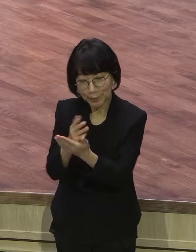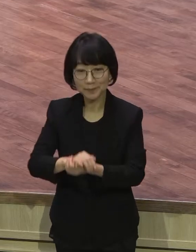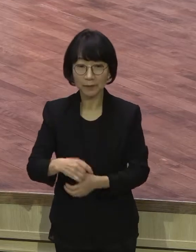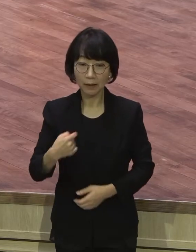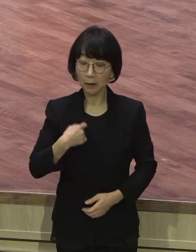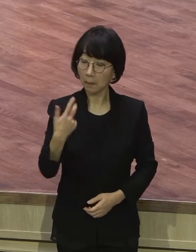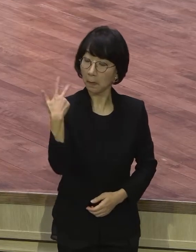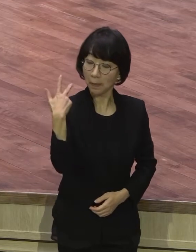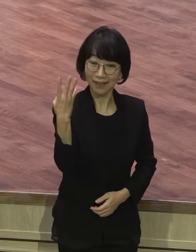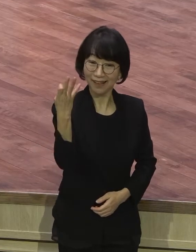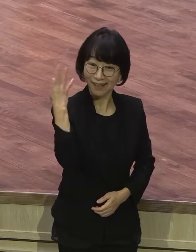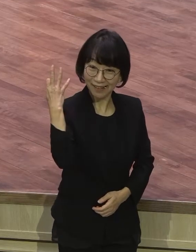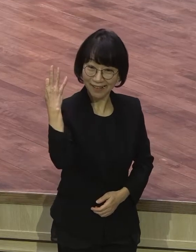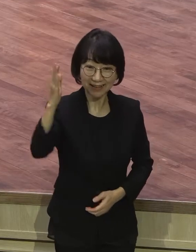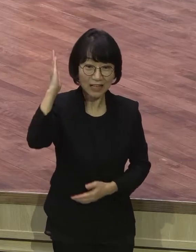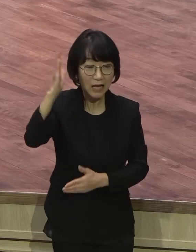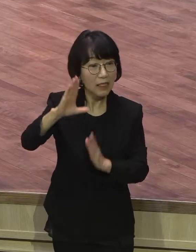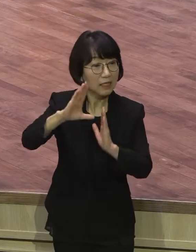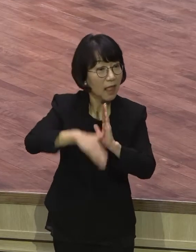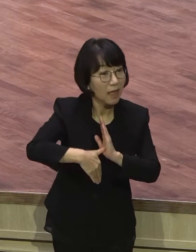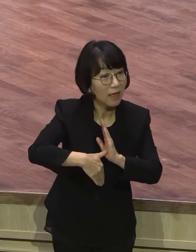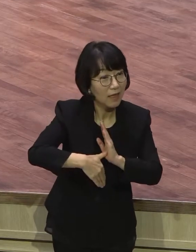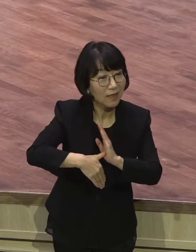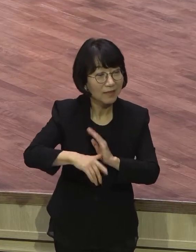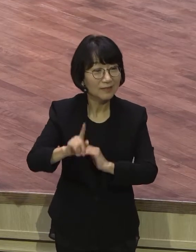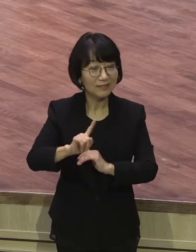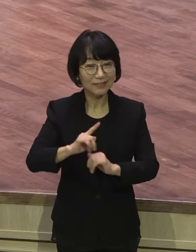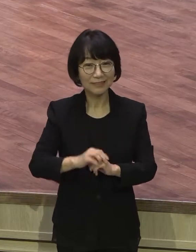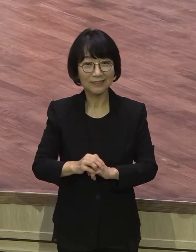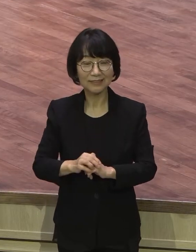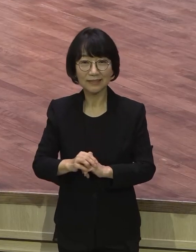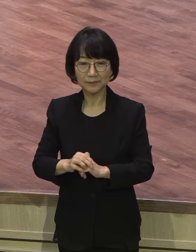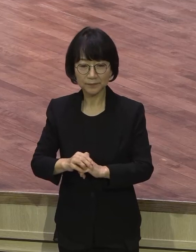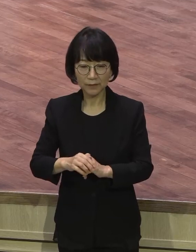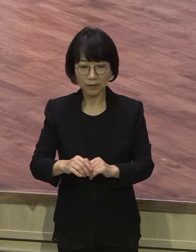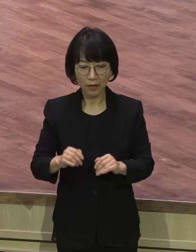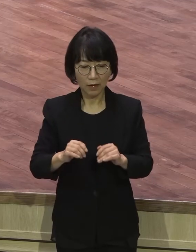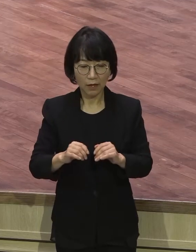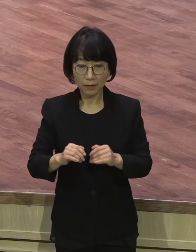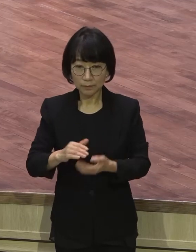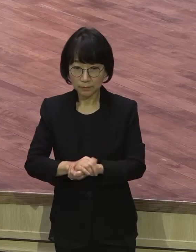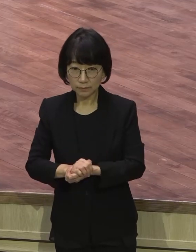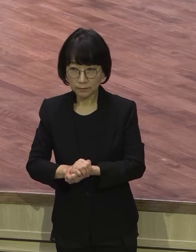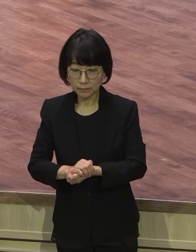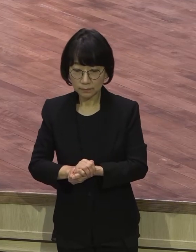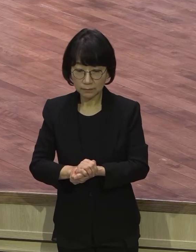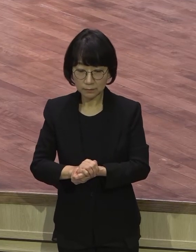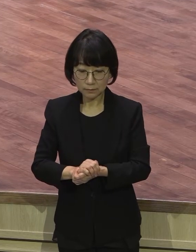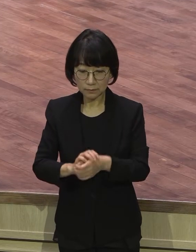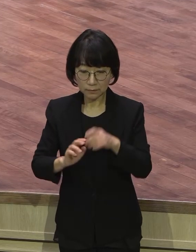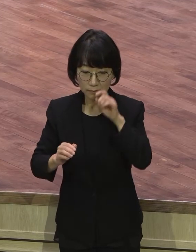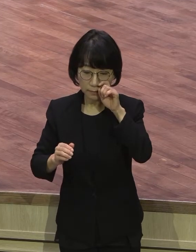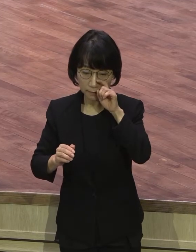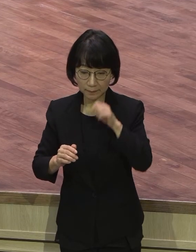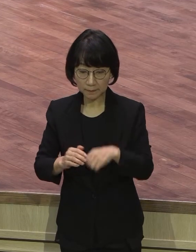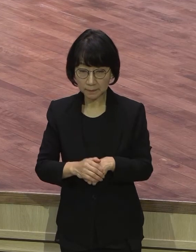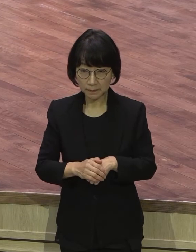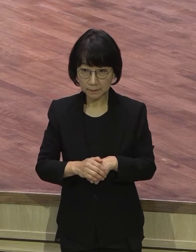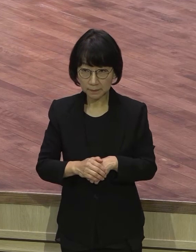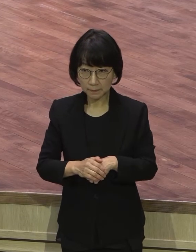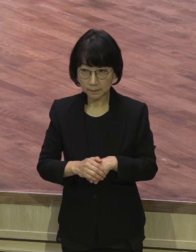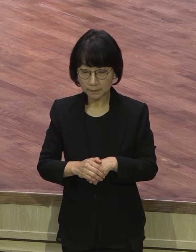두 주에 걸쳐 살펴본 말씀을 통해서 예수님께서는 세상 종교와 차원이 다른 영적